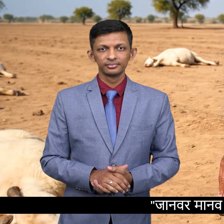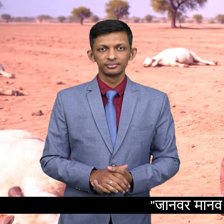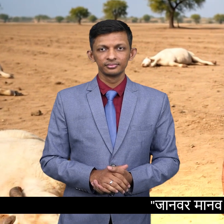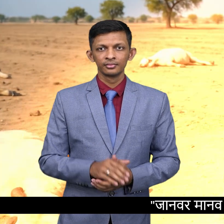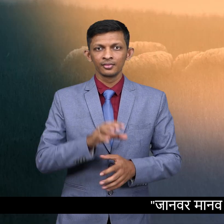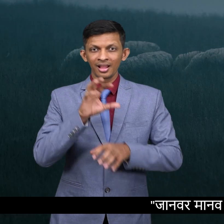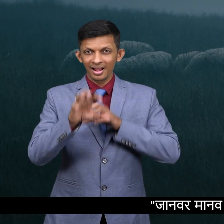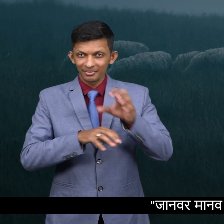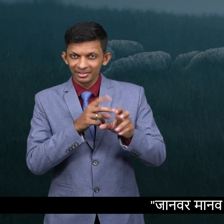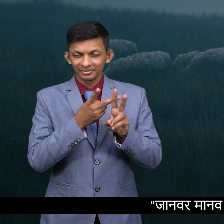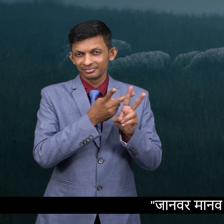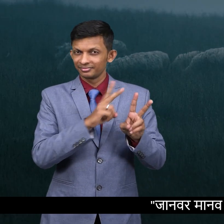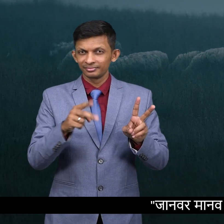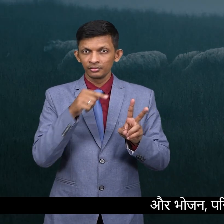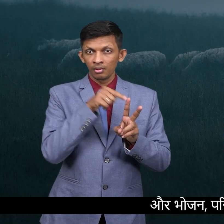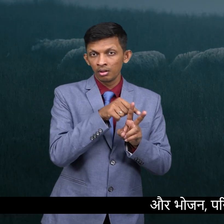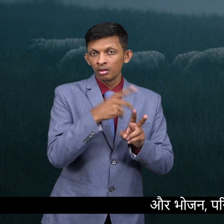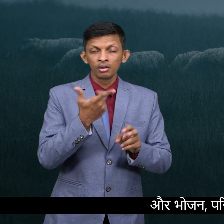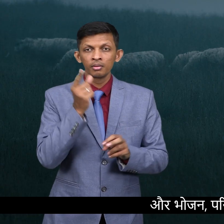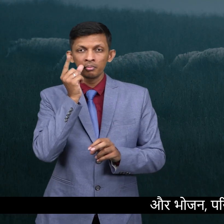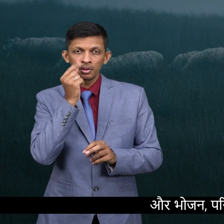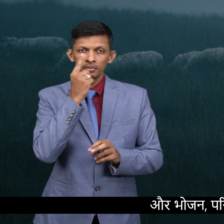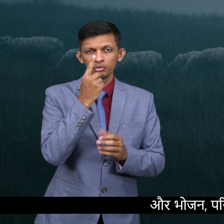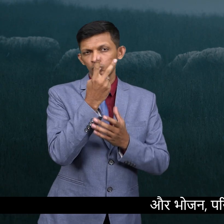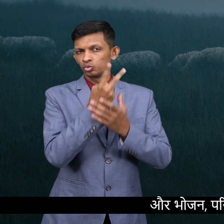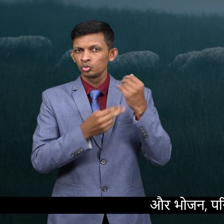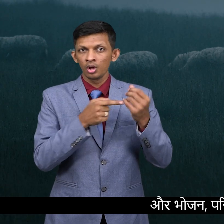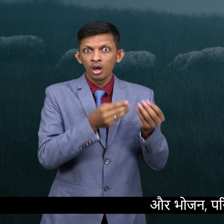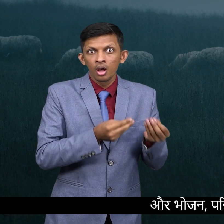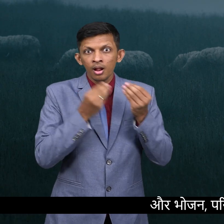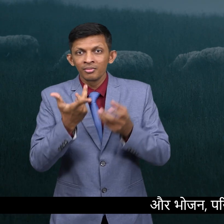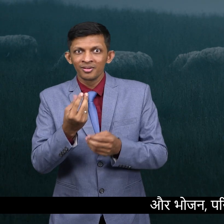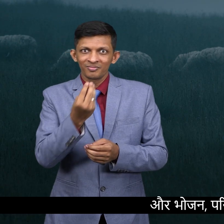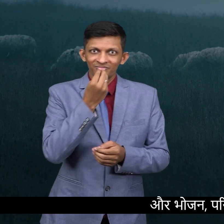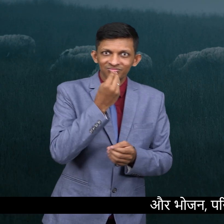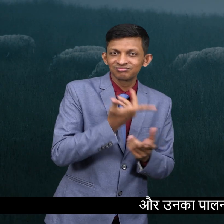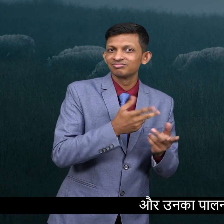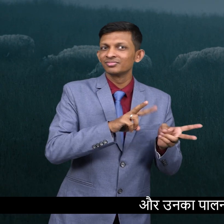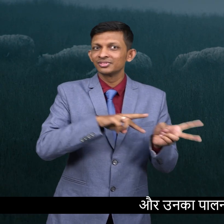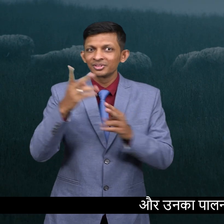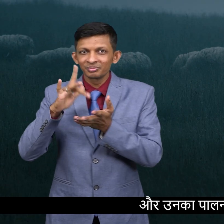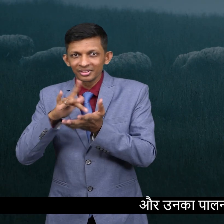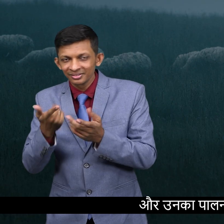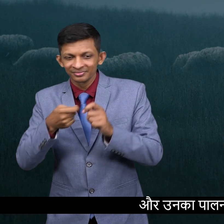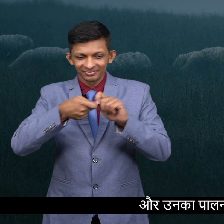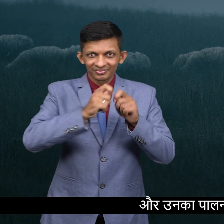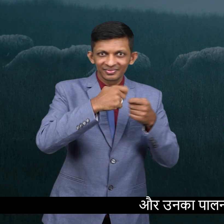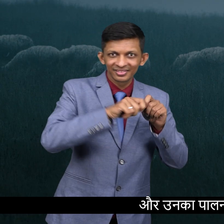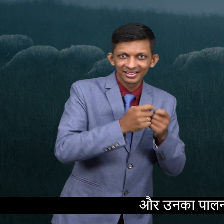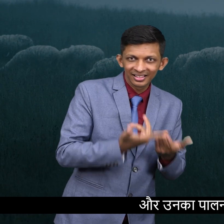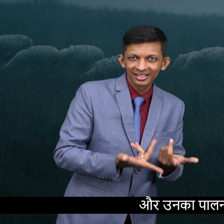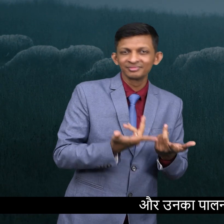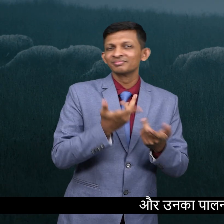जानवर मानव जाति के लिए बहुत उपयोगी है और भोजन, परिवहन और ऊन प्रदान करते हैं और उनका पालन पोषण